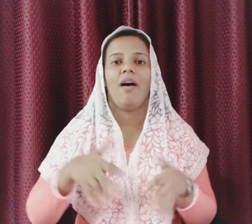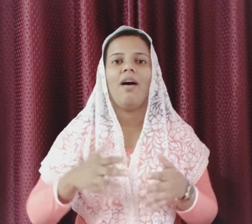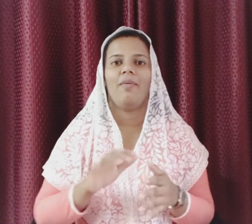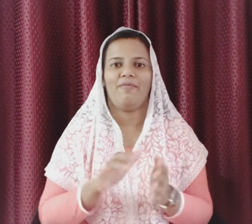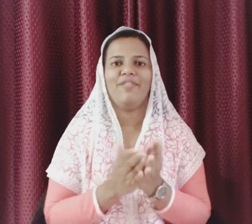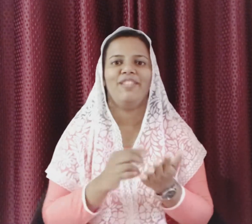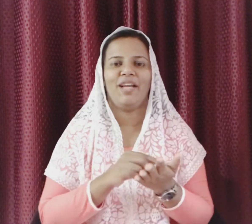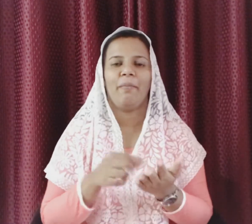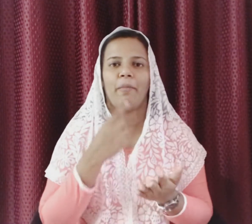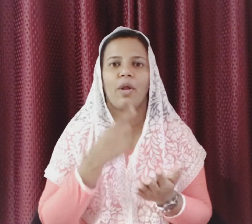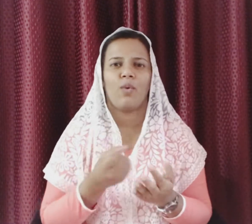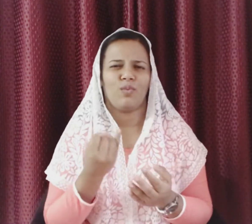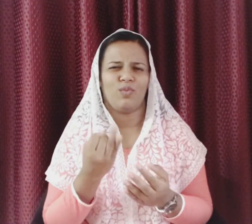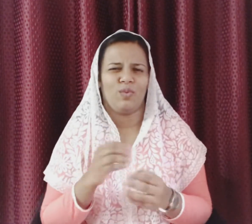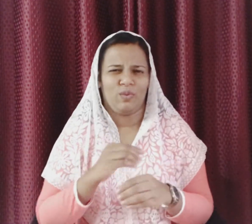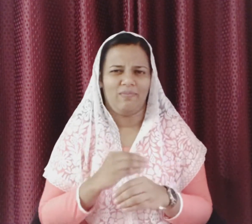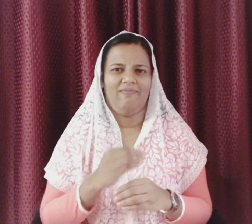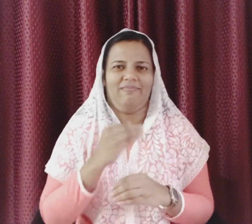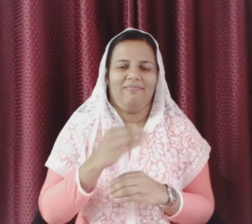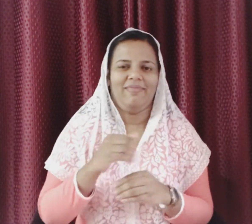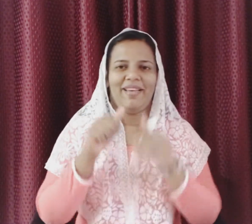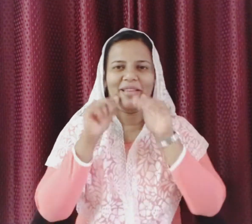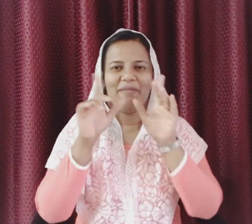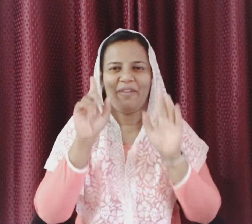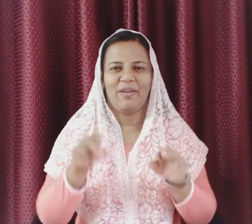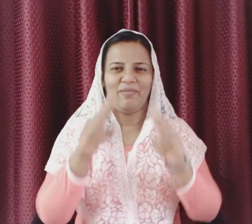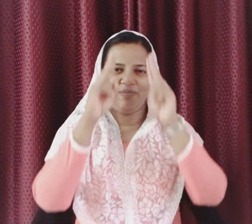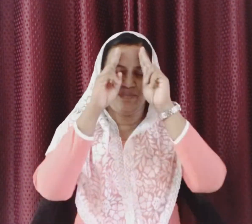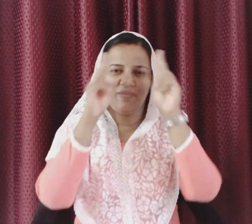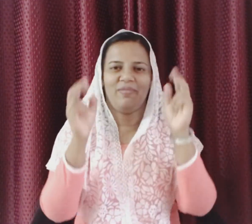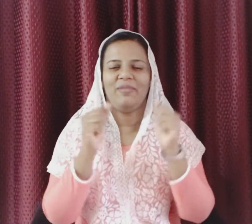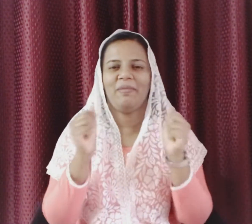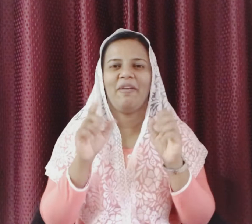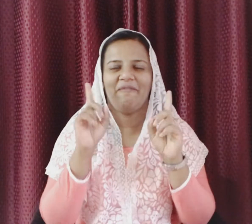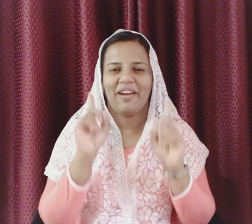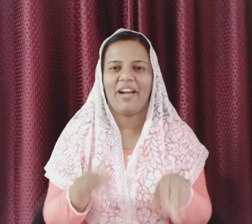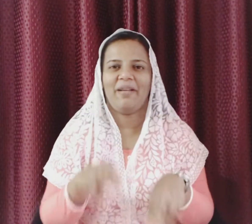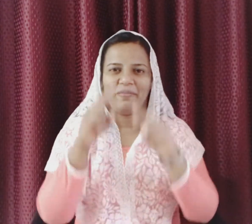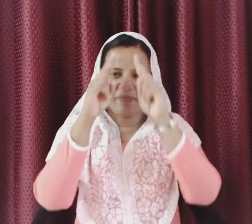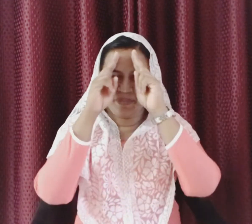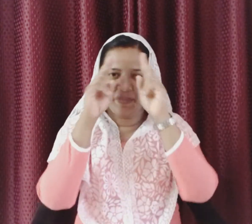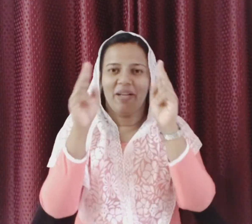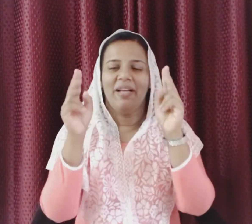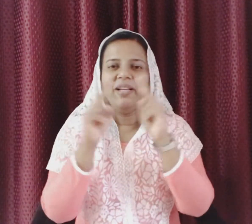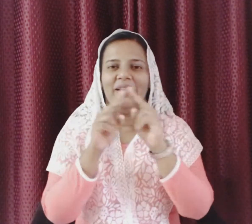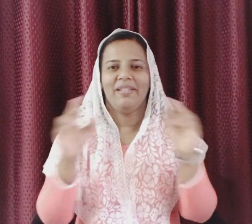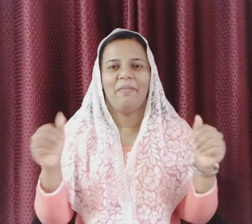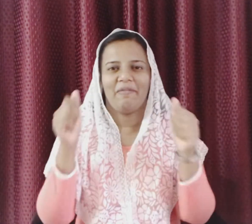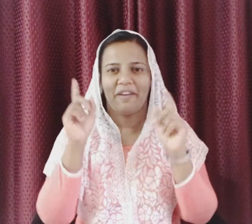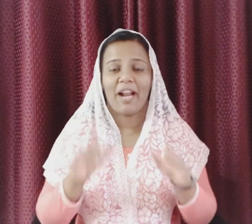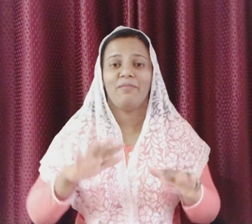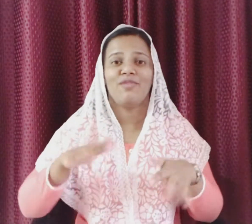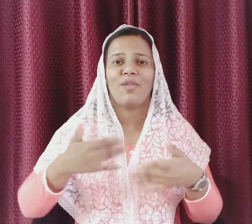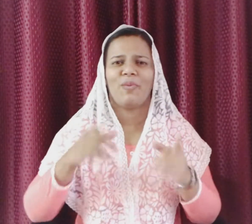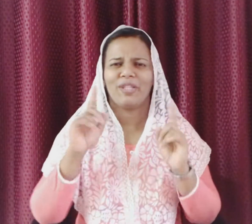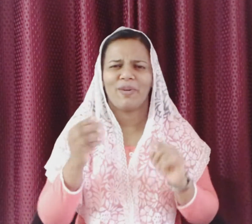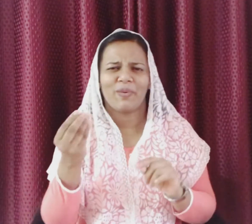അതായത് കുറച്ചുകൂടെ ഒന്ന് അഭിവൃദ്ധി പ്രാപിക്കണം, കുറച്ചുകൂടെ ഒന്ന് സമാധാനത്തിൽ ജീവിക്കണം, കുറച്ചുകൂടെ ഒന്ന് സ്വസ്ഥതയിൽ ജീവിക്കണം, കുറച്ചുകൂടെ ഒന്ന് സന്തോഷത്തിൽ ജീവിക്കണം